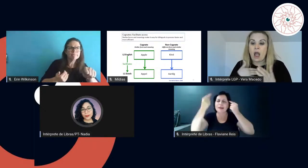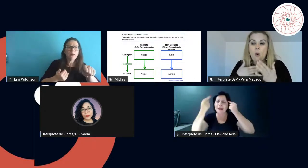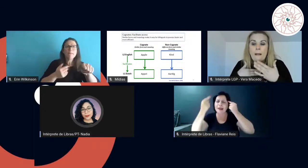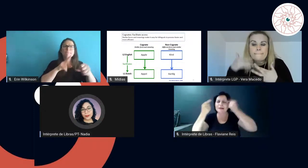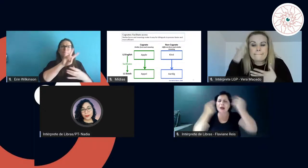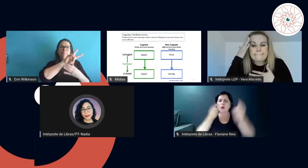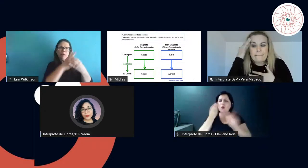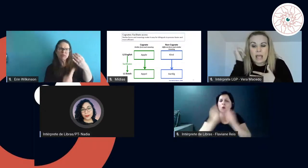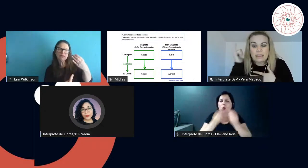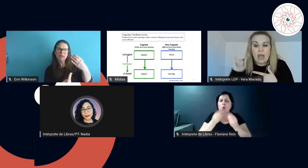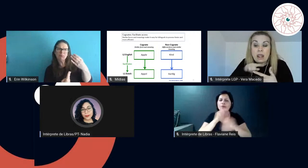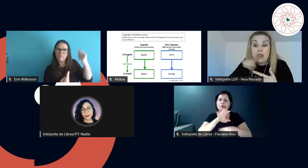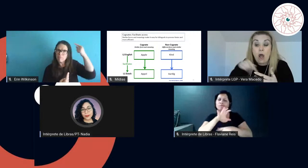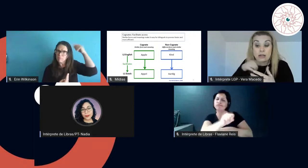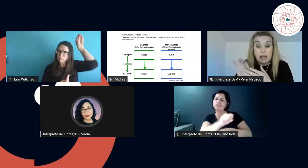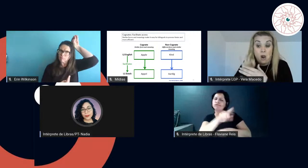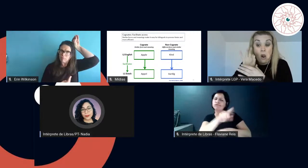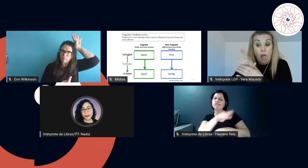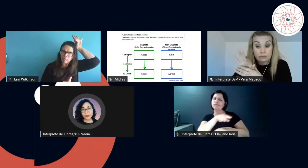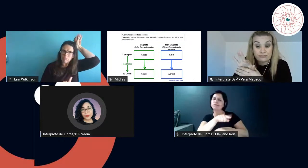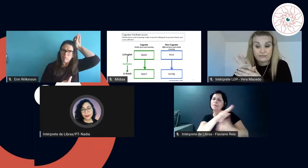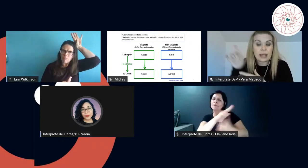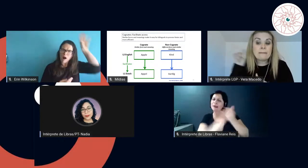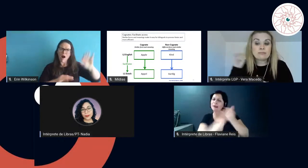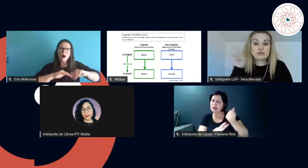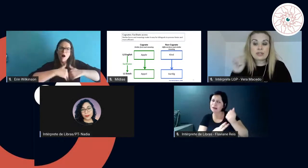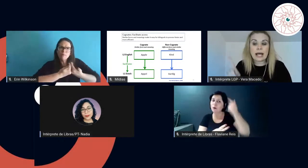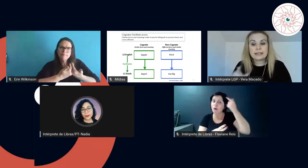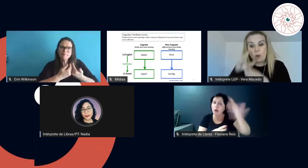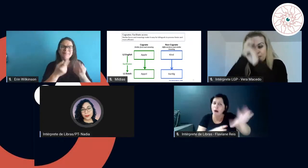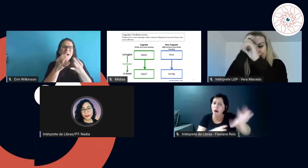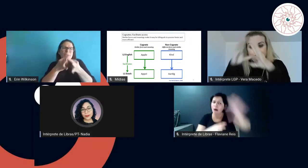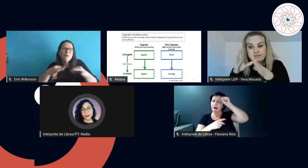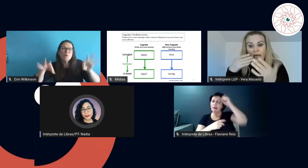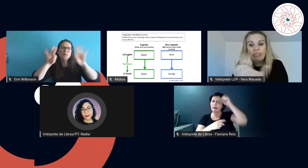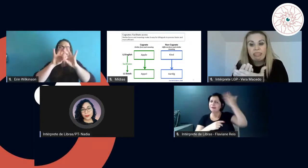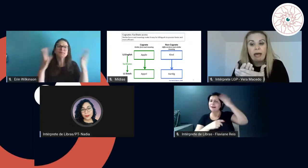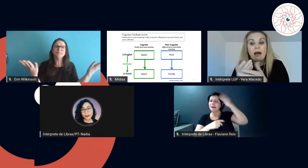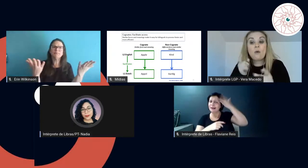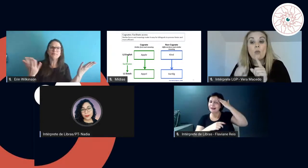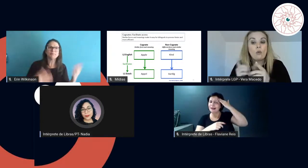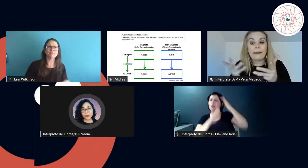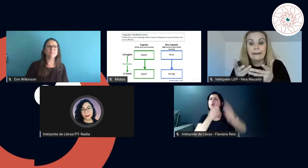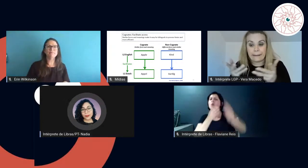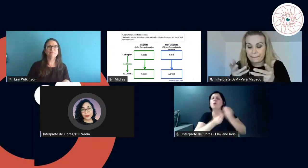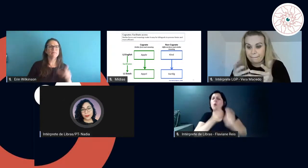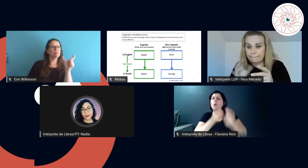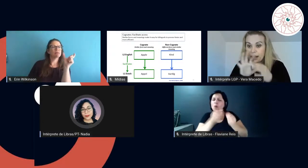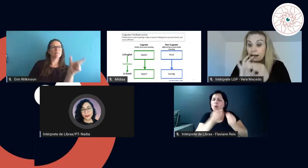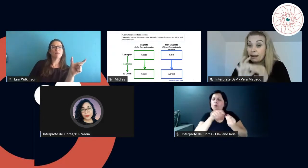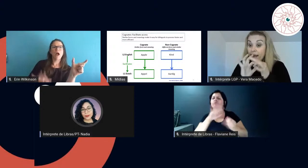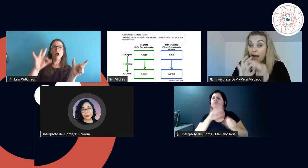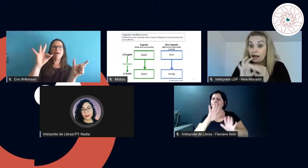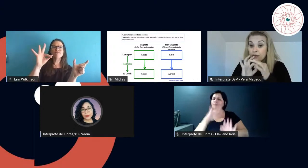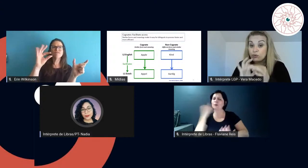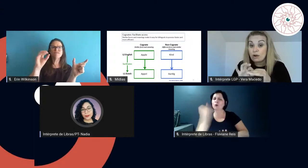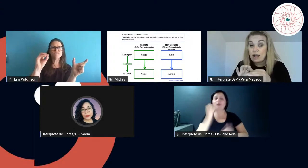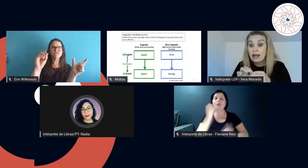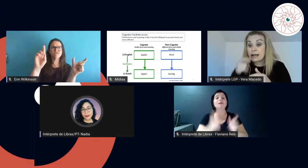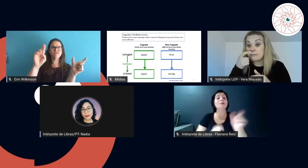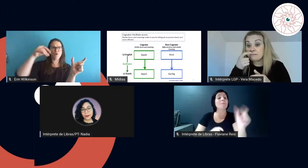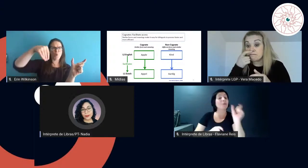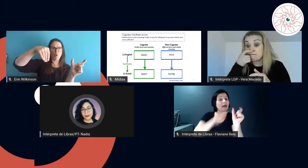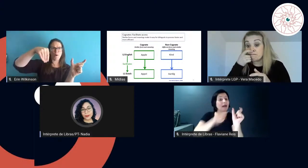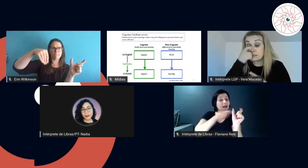E o que que nós trazemos aqui de importante paraa nossa pesquisa no que diz respeito a sujeitos